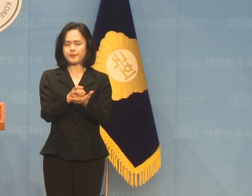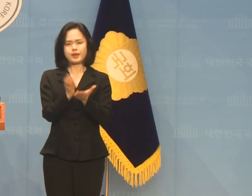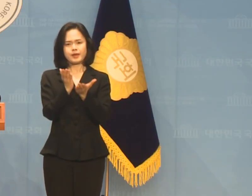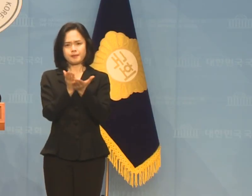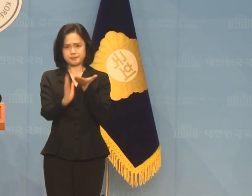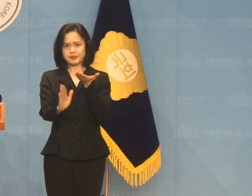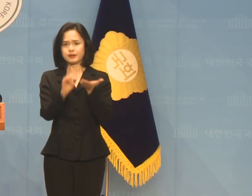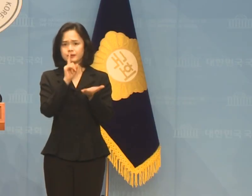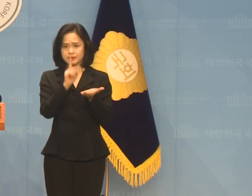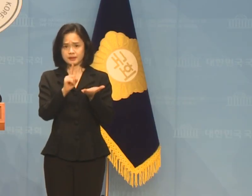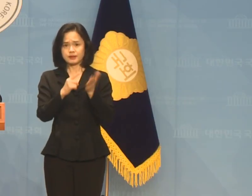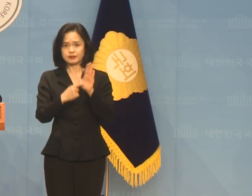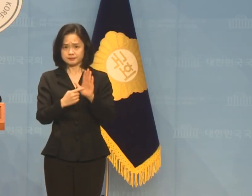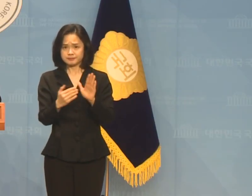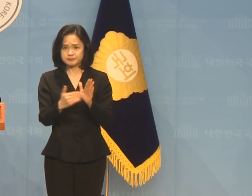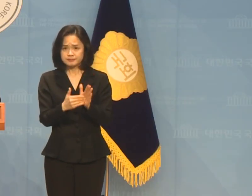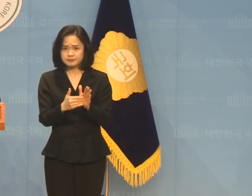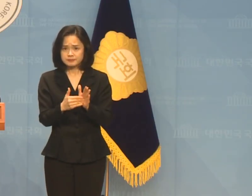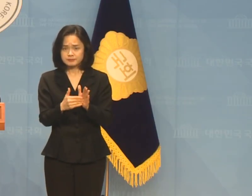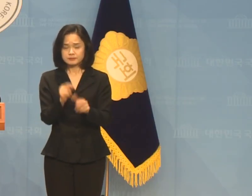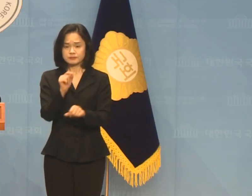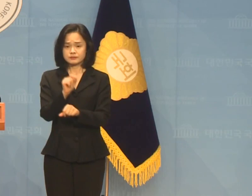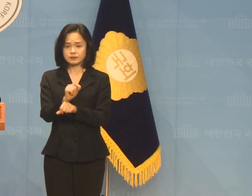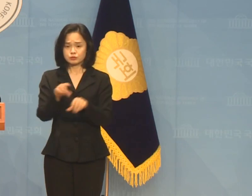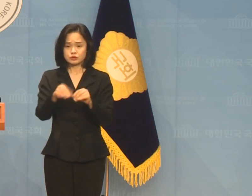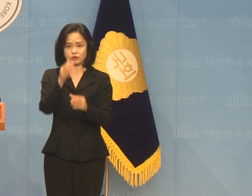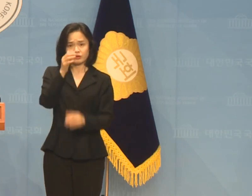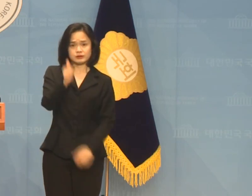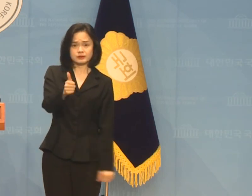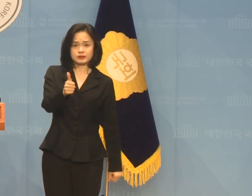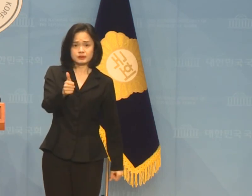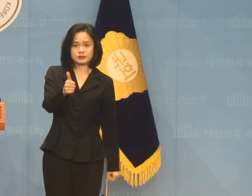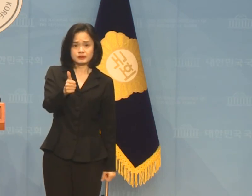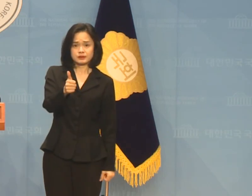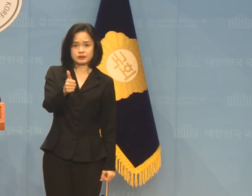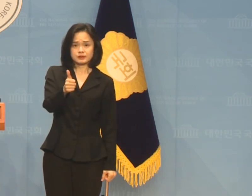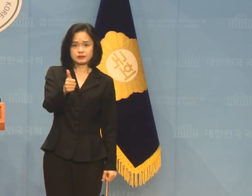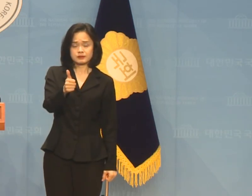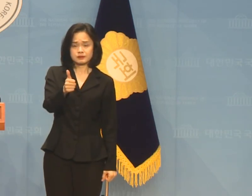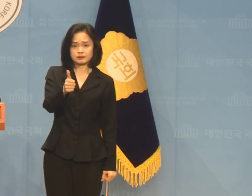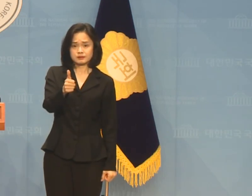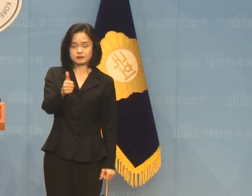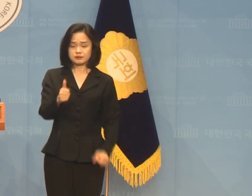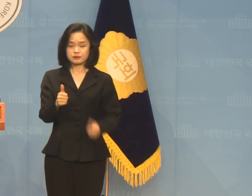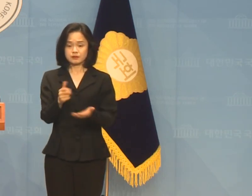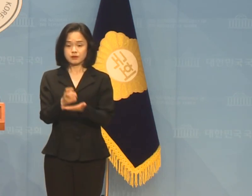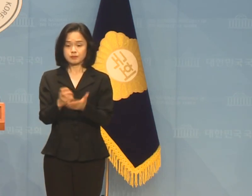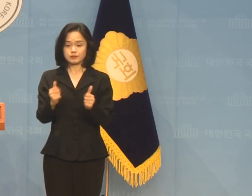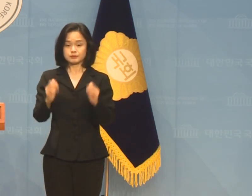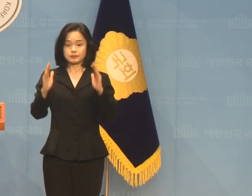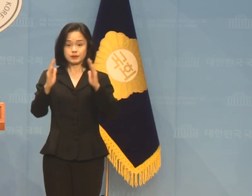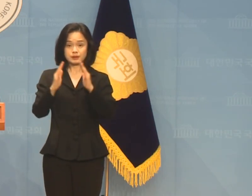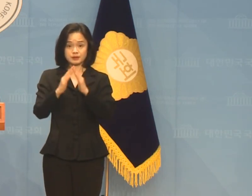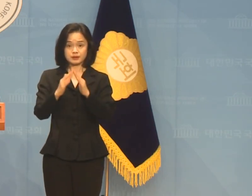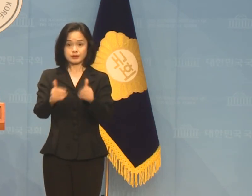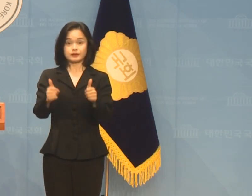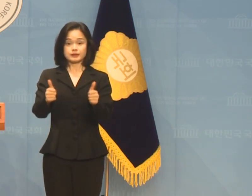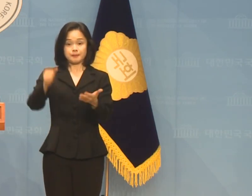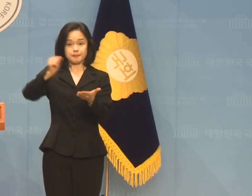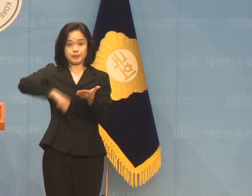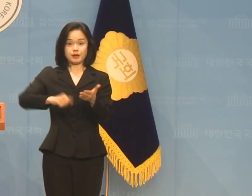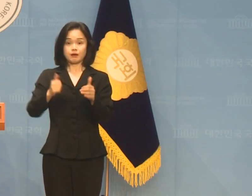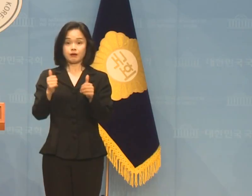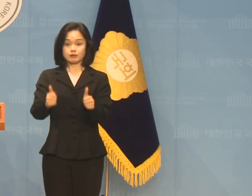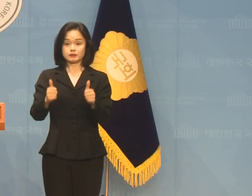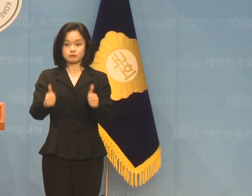헌법재판소 사무처장입니다. 아직 헌법재판소 재판관들의 심리가